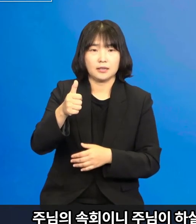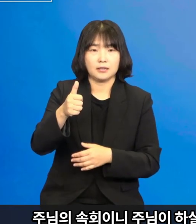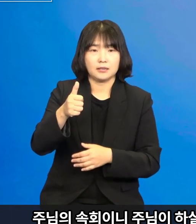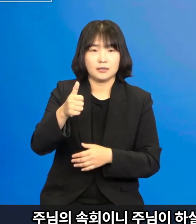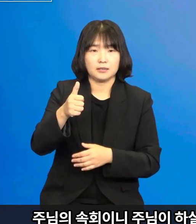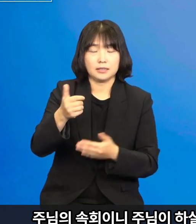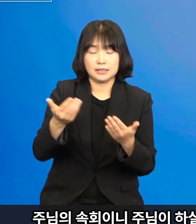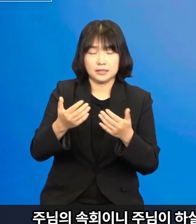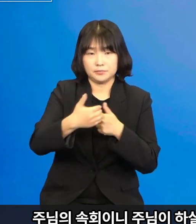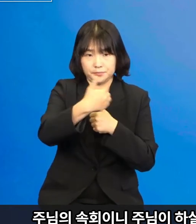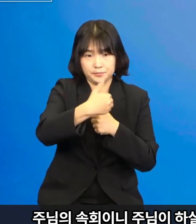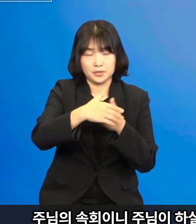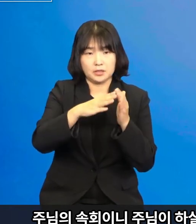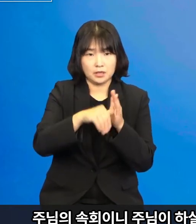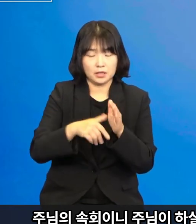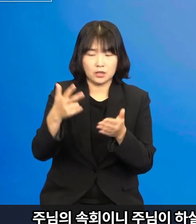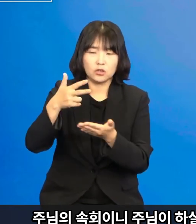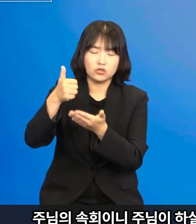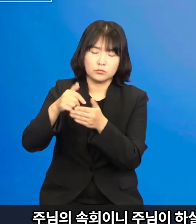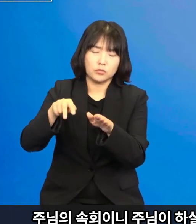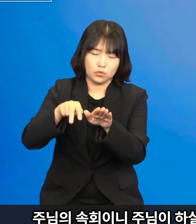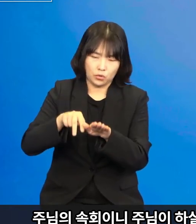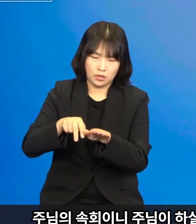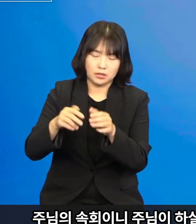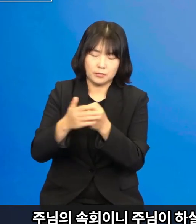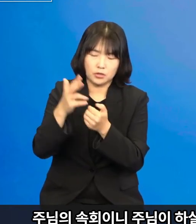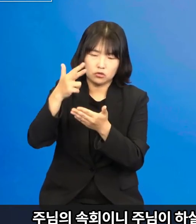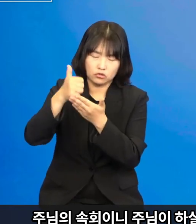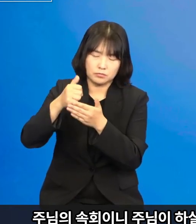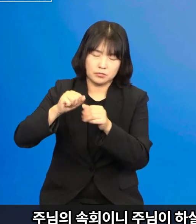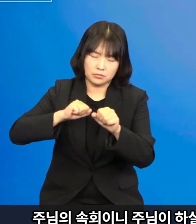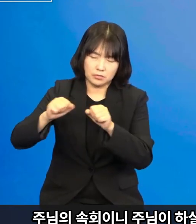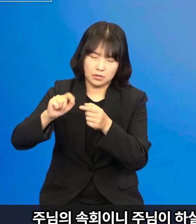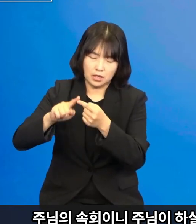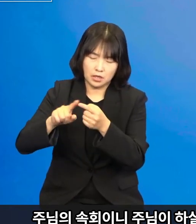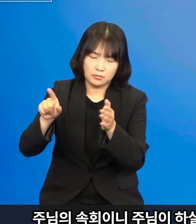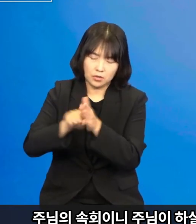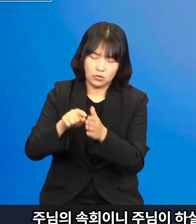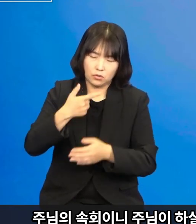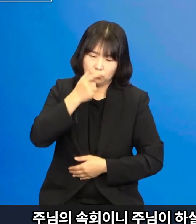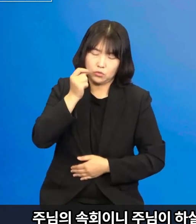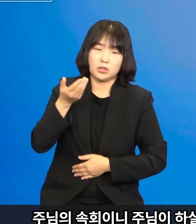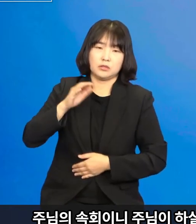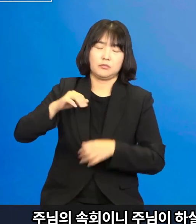주님의 속해이니 주님이 하실 것을 믿고 부족했지만 순종했습니다.